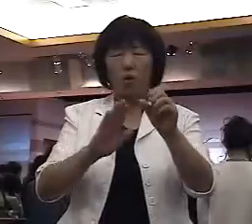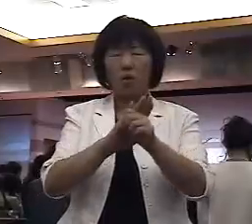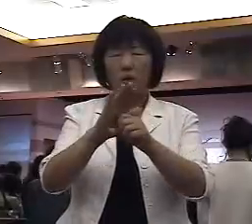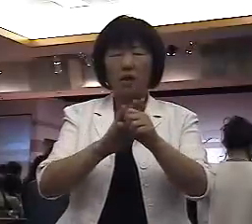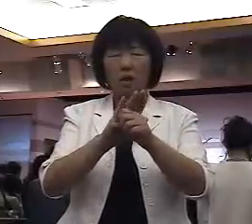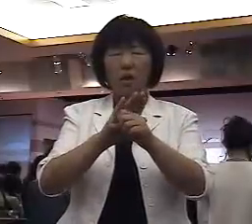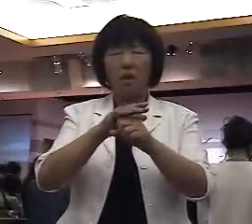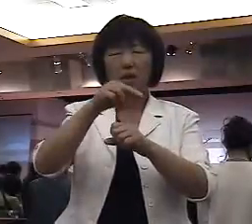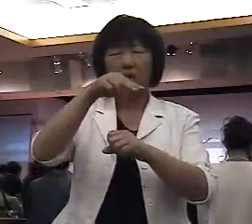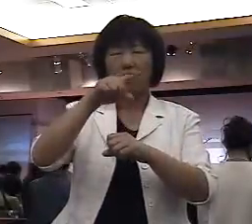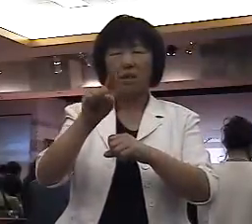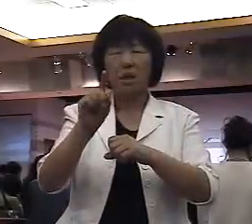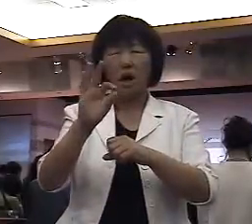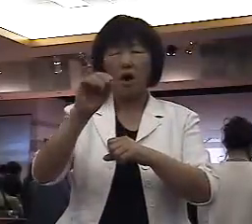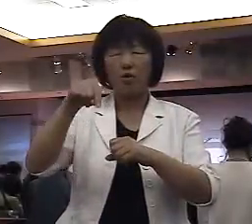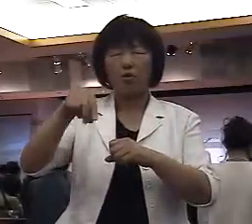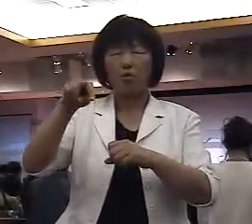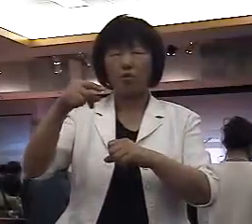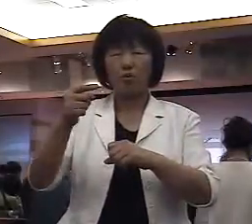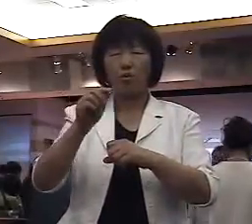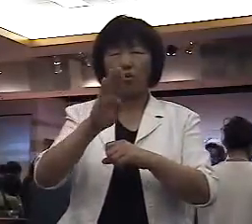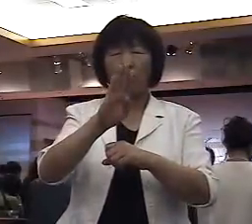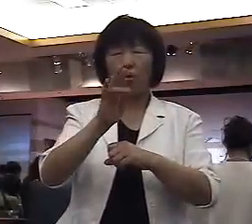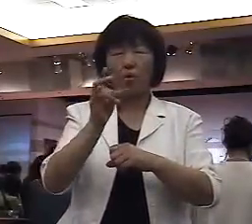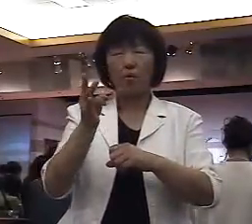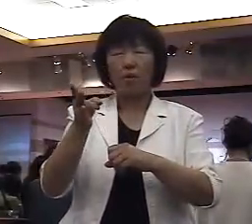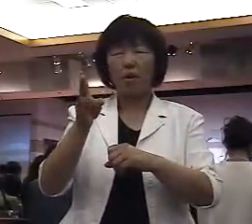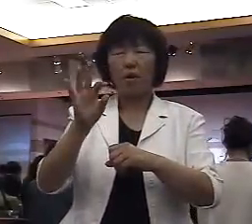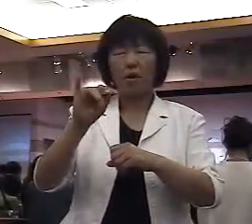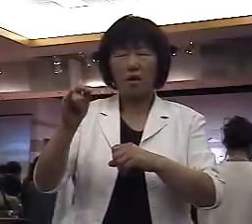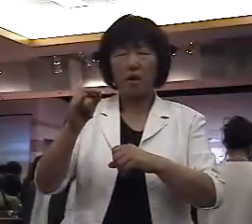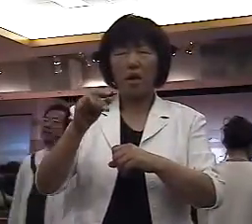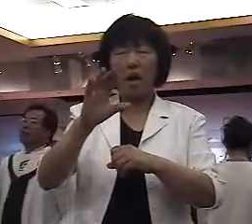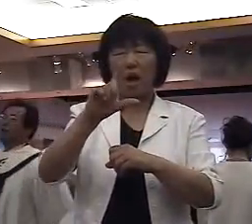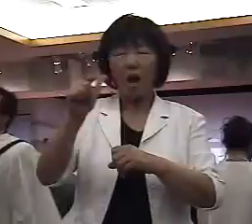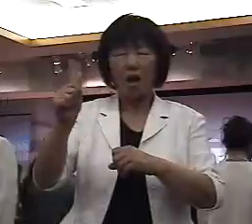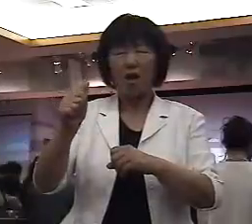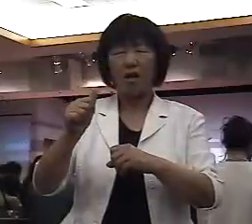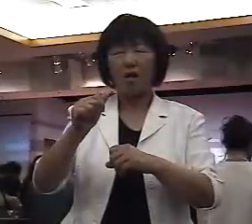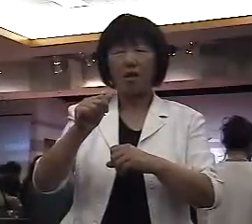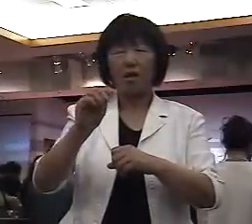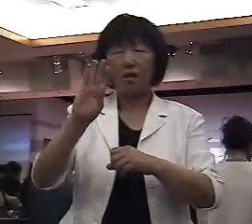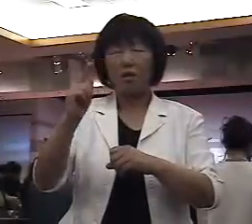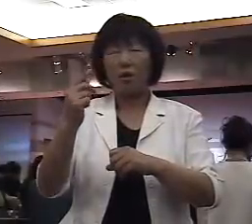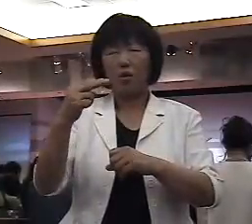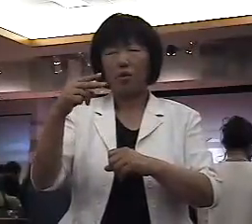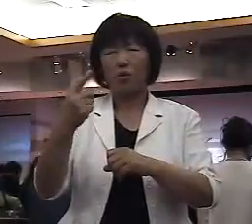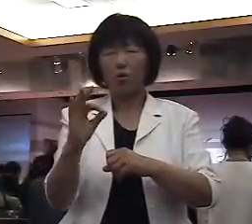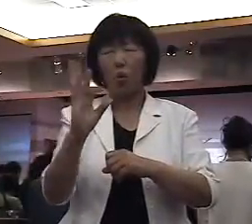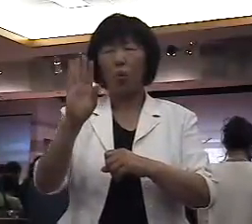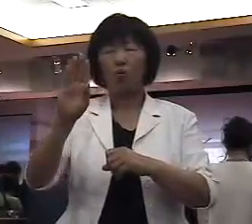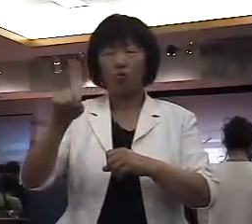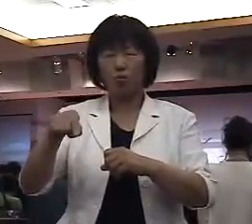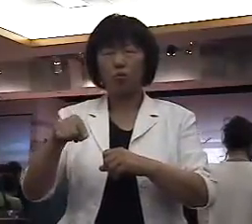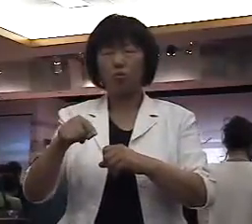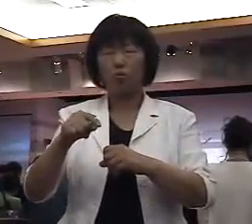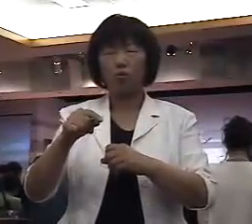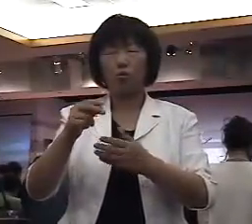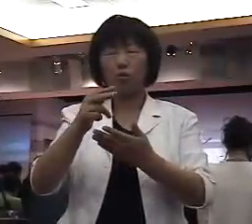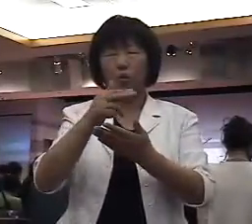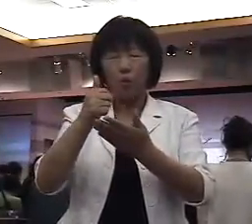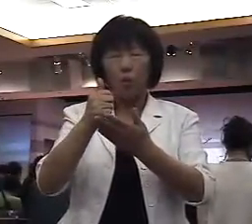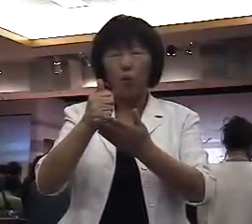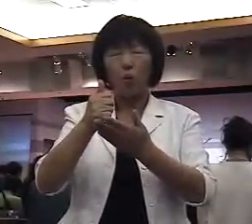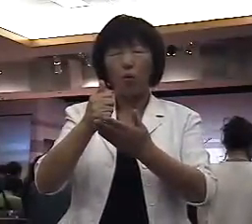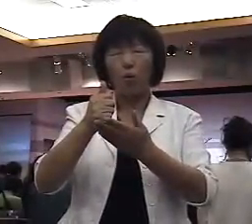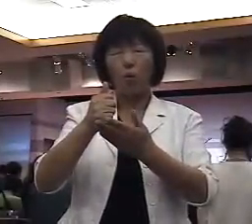주님께 올려드립시다. 먼저 개척된 LA 사랑의 교회, 동부 사랑의 교회, 크로스웨이 커뮤니티 철치 주님께 올려드리고, 이 세계에